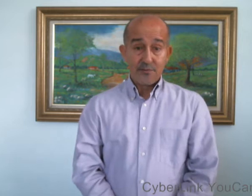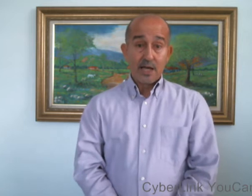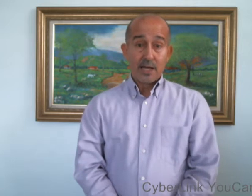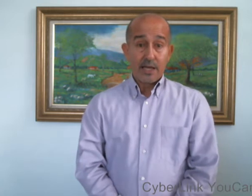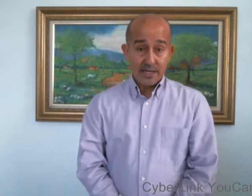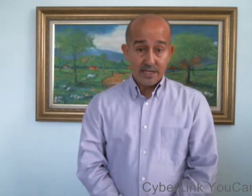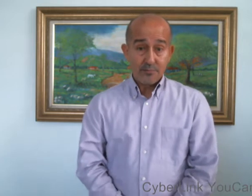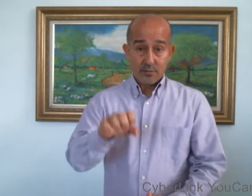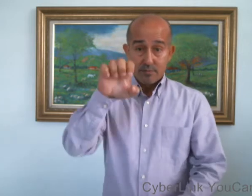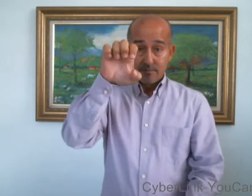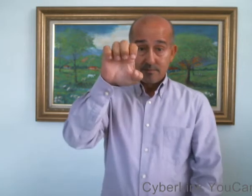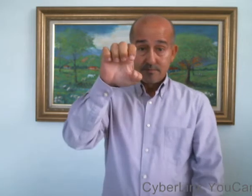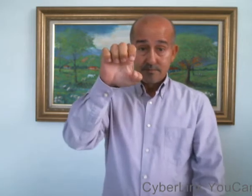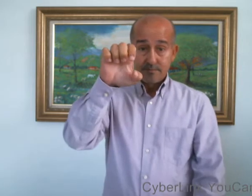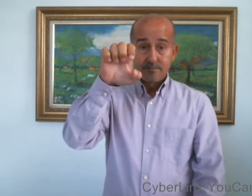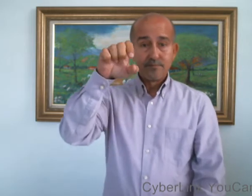significan equipo.